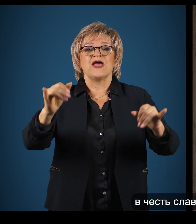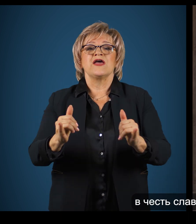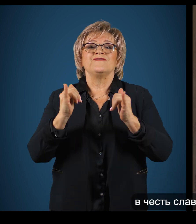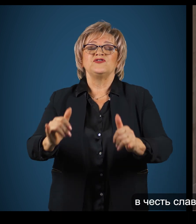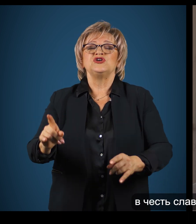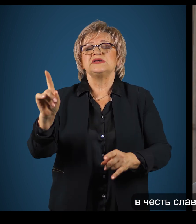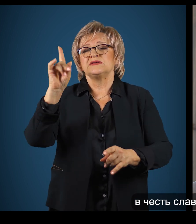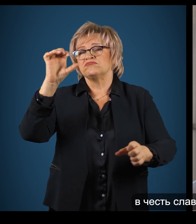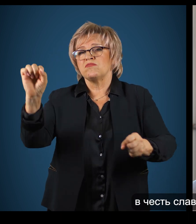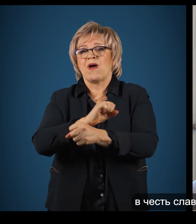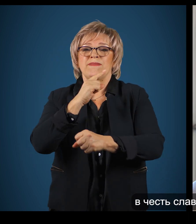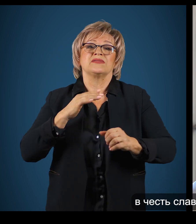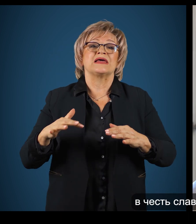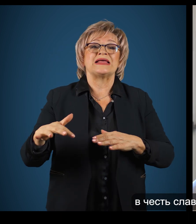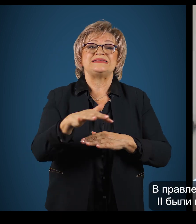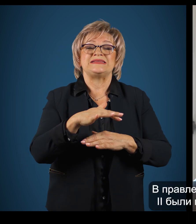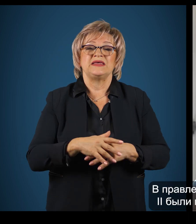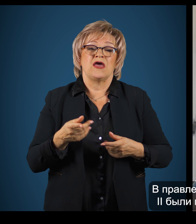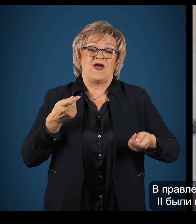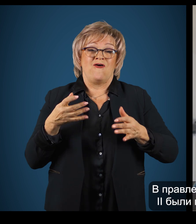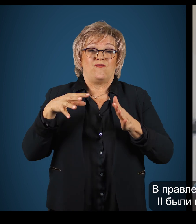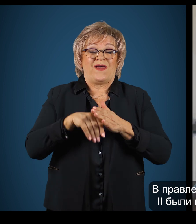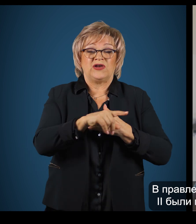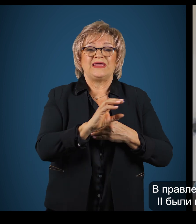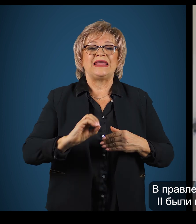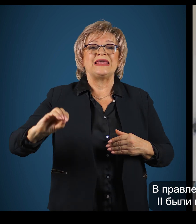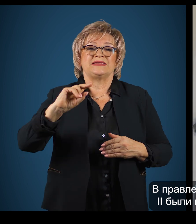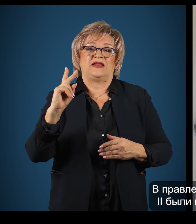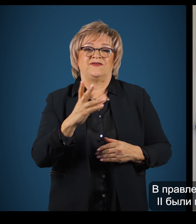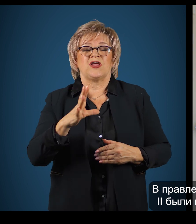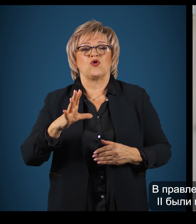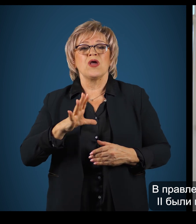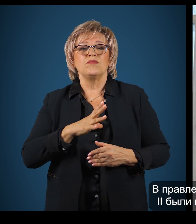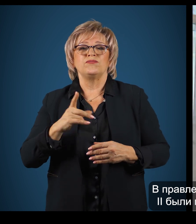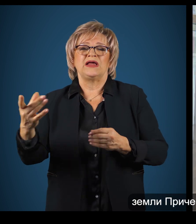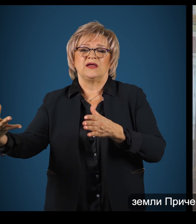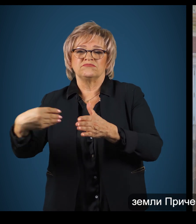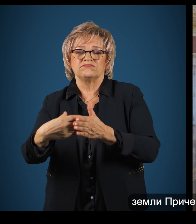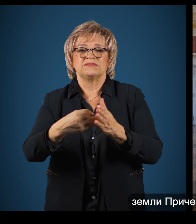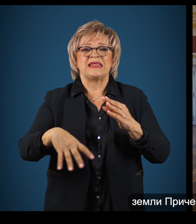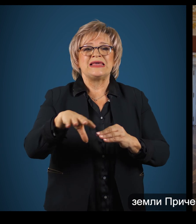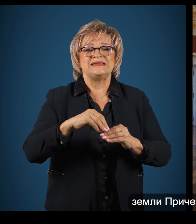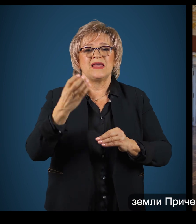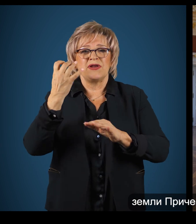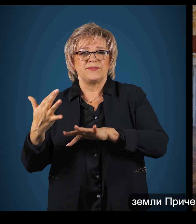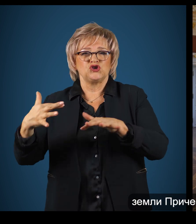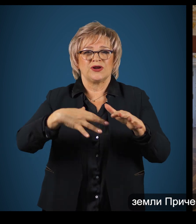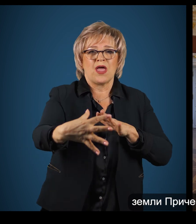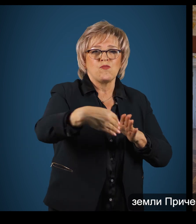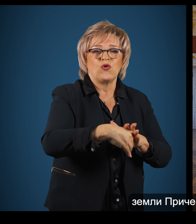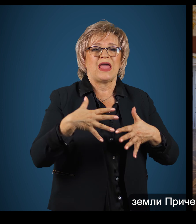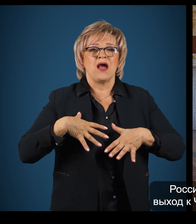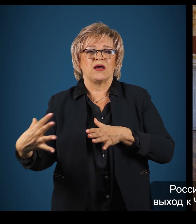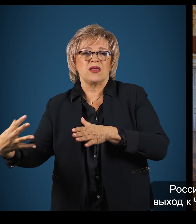в честь славных побед России в правление Екатерины II были присоединены земли причерноморье